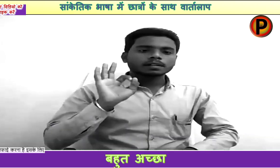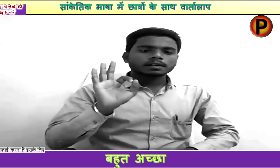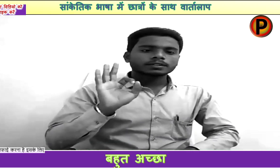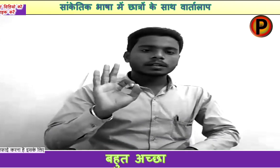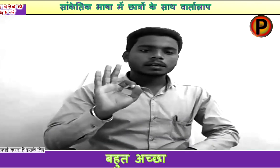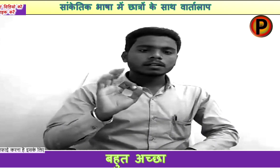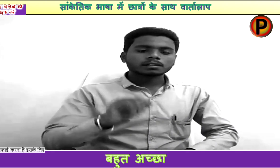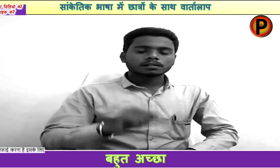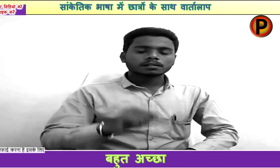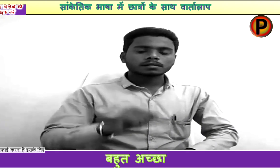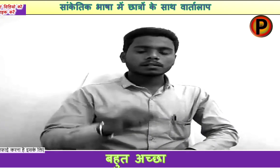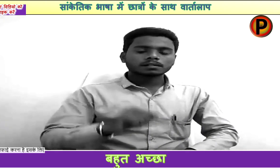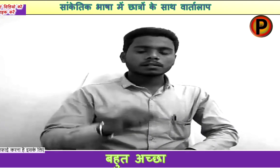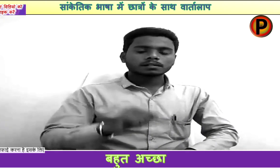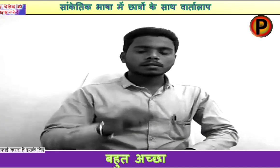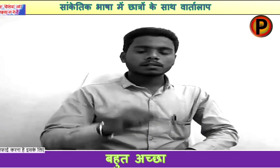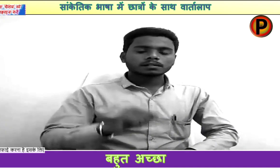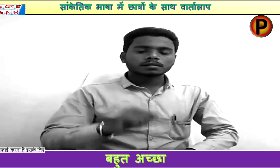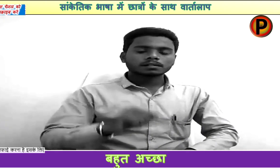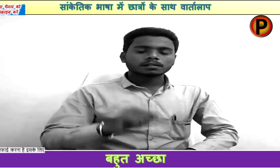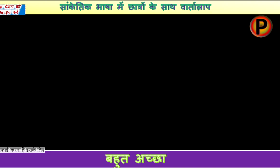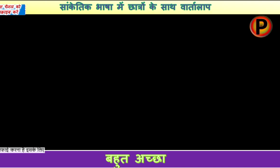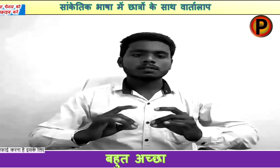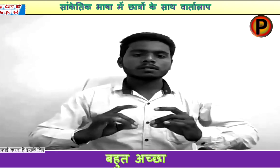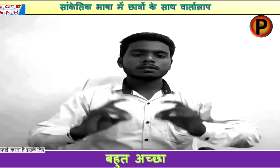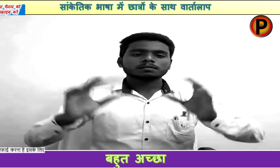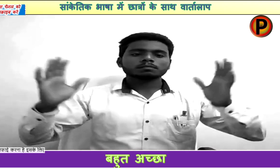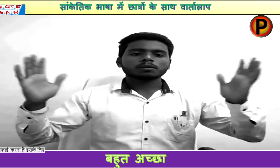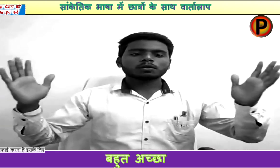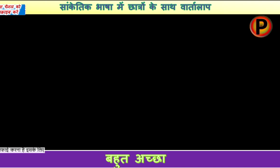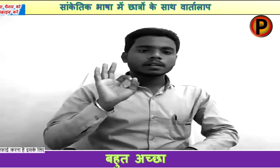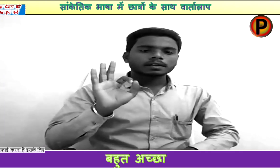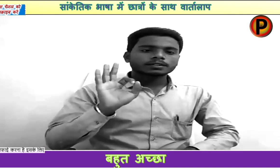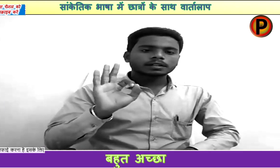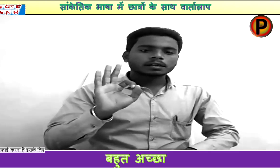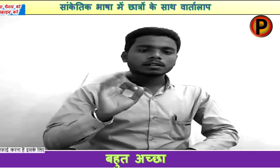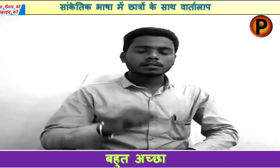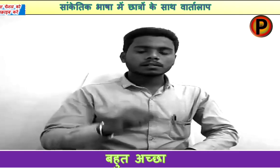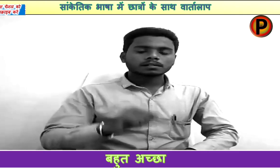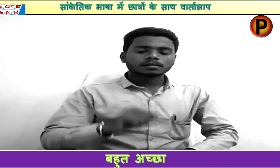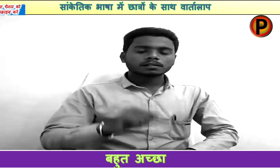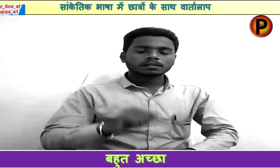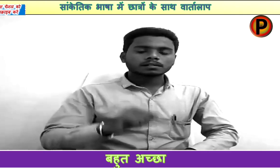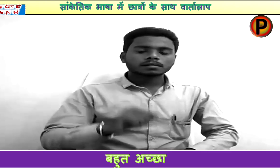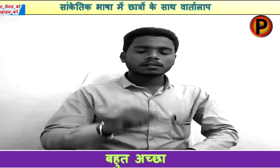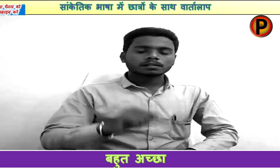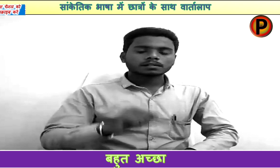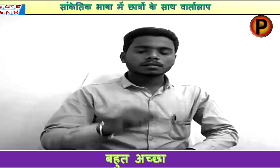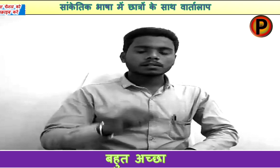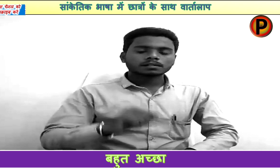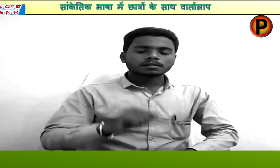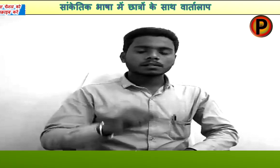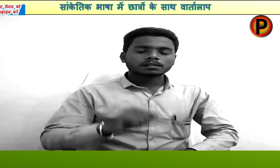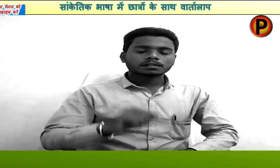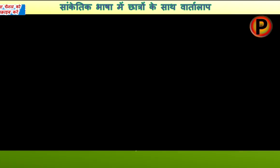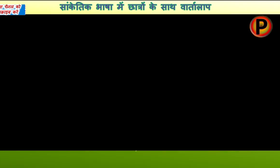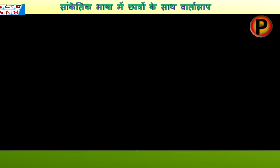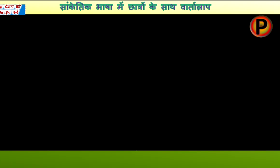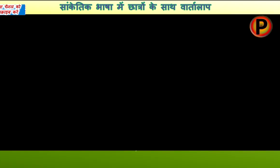बहुत अच्छा, बहुत अच्छा। अगर बच्चे की तारीफ करनी, बहुत अच्छा, इस प्रकार से तारीफ किया जाएगा।